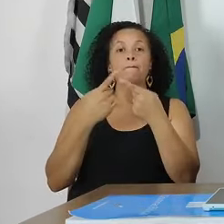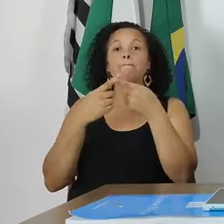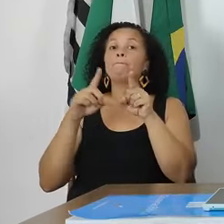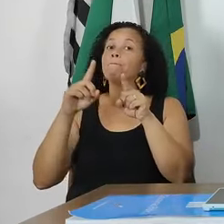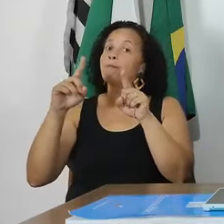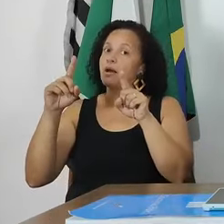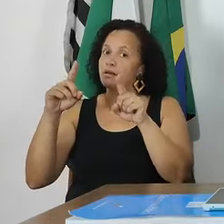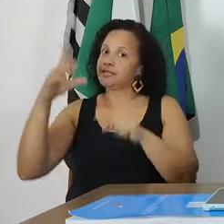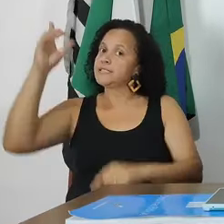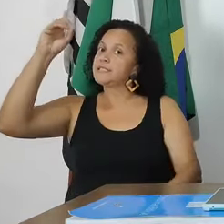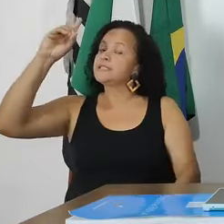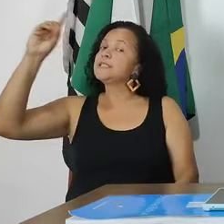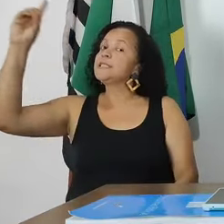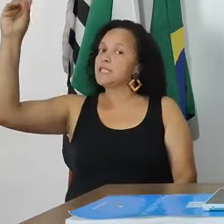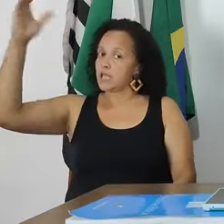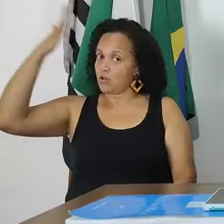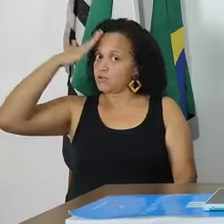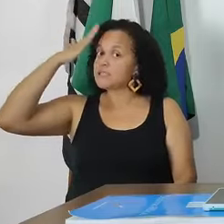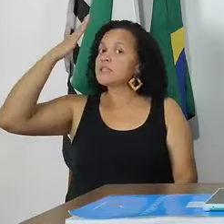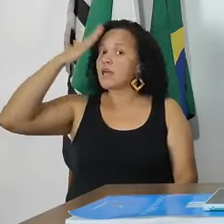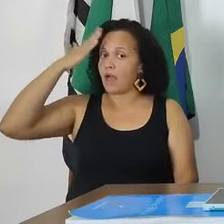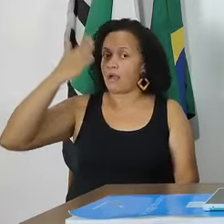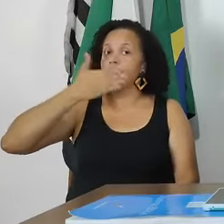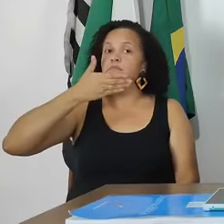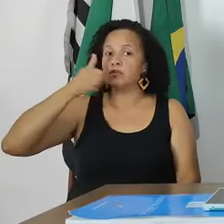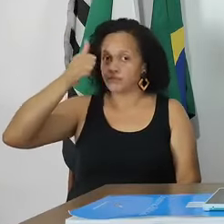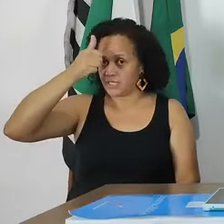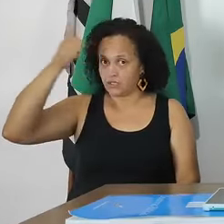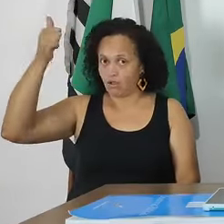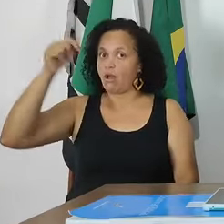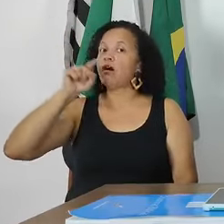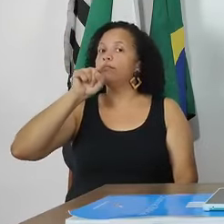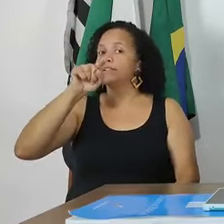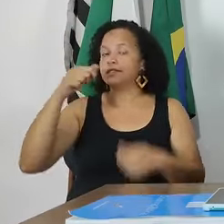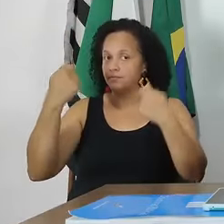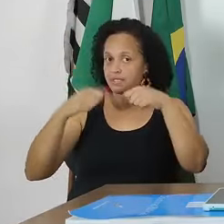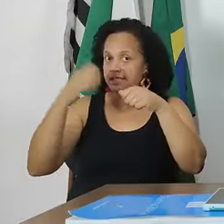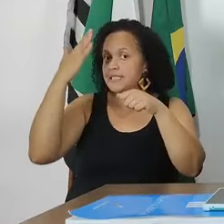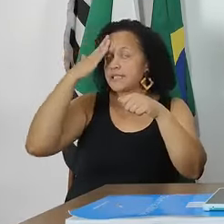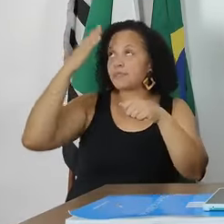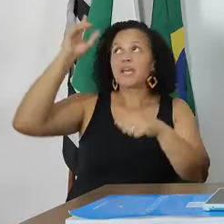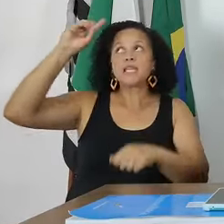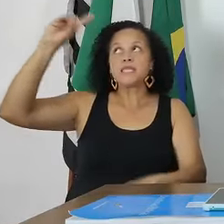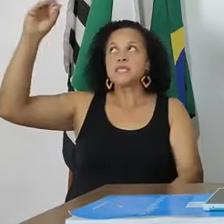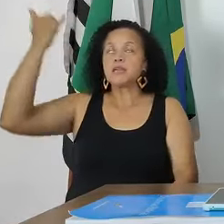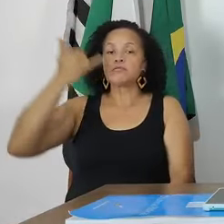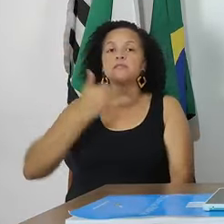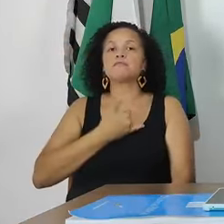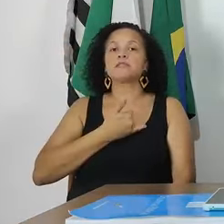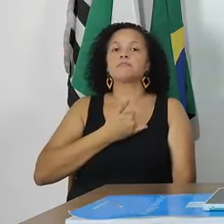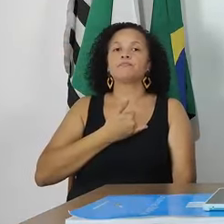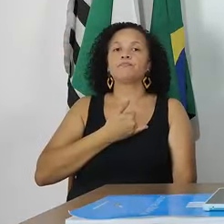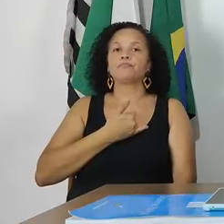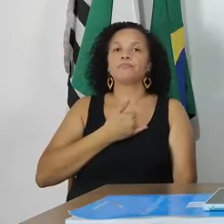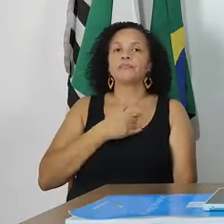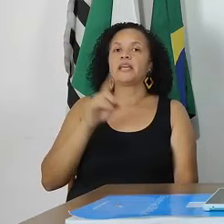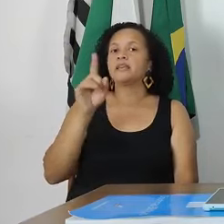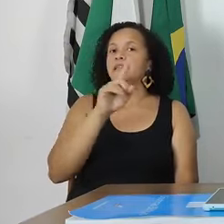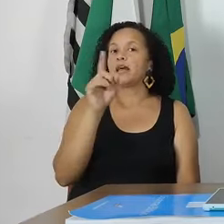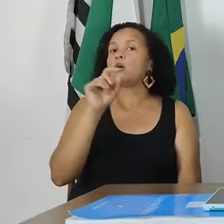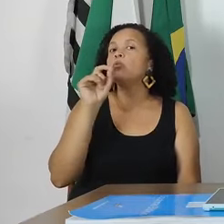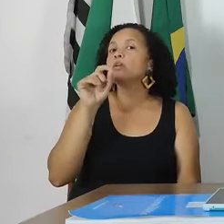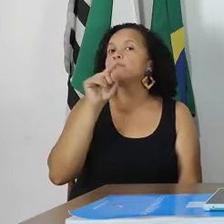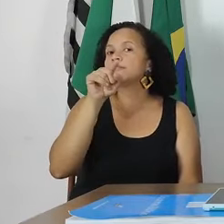aquilo que você tem na intimidade com o Senhor. Aquilo que Ele direcionou para você. E não aquilo que você está